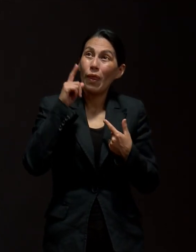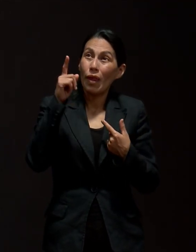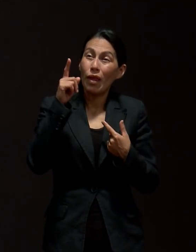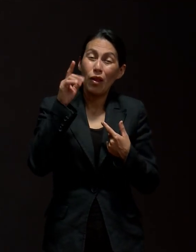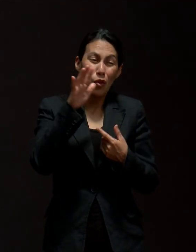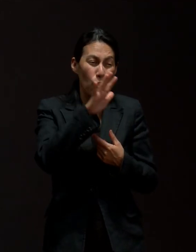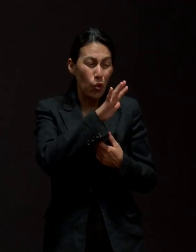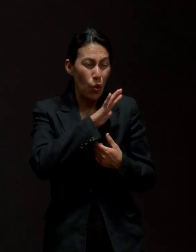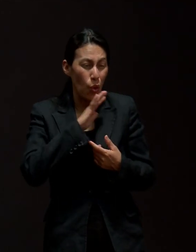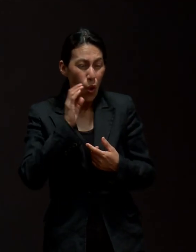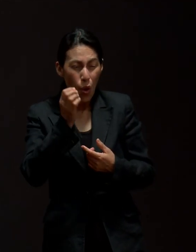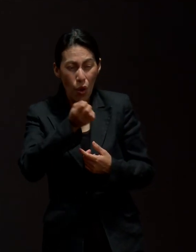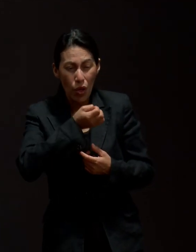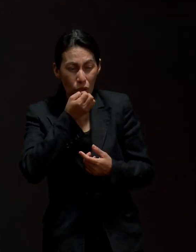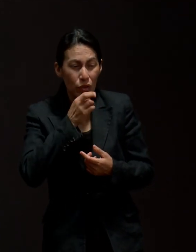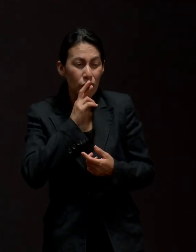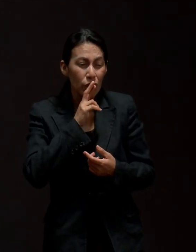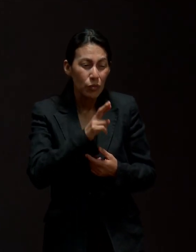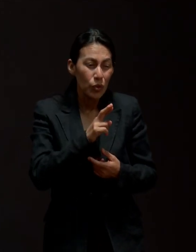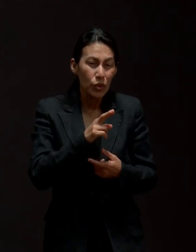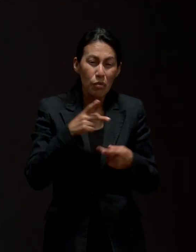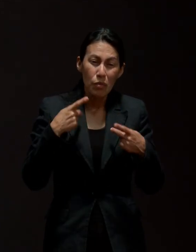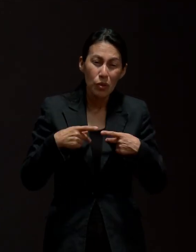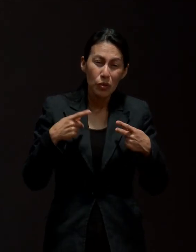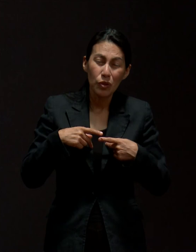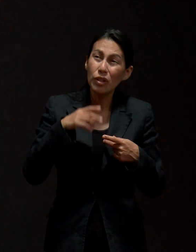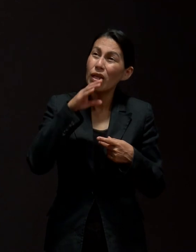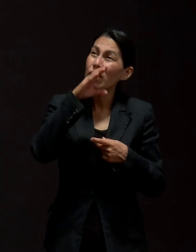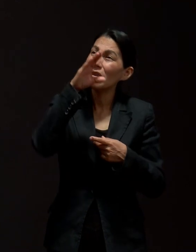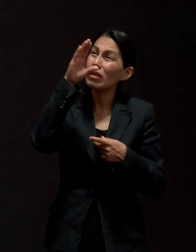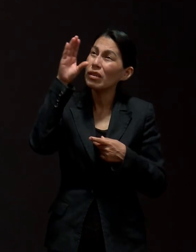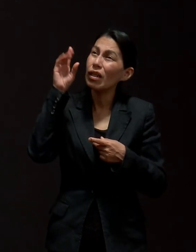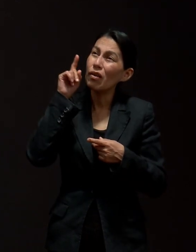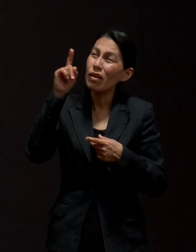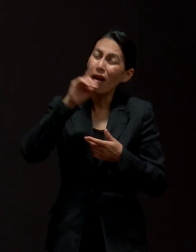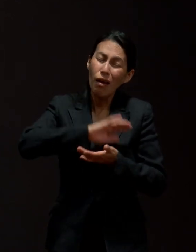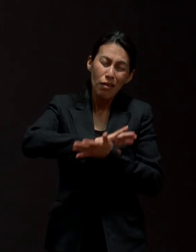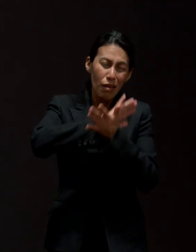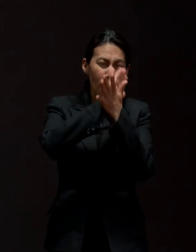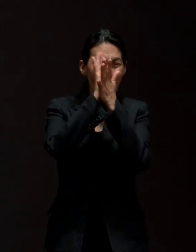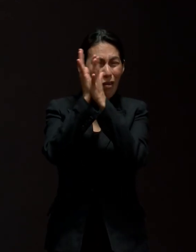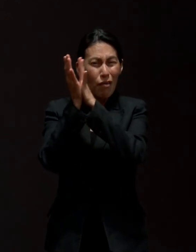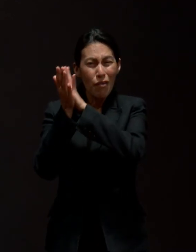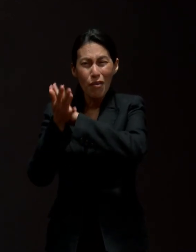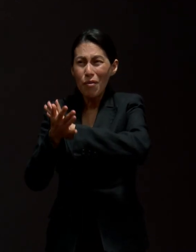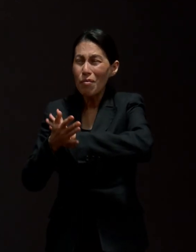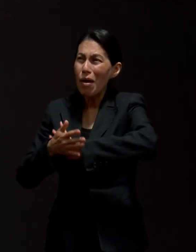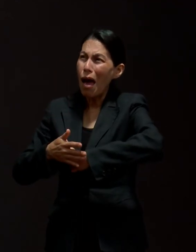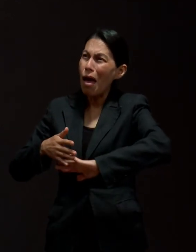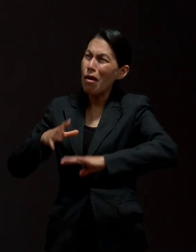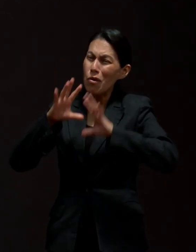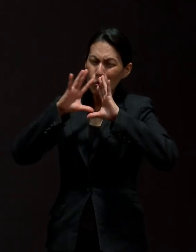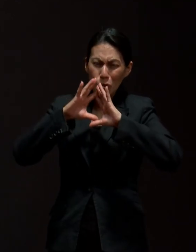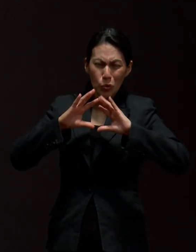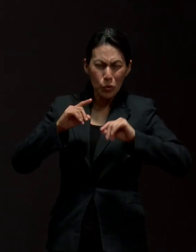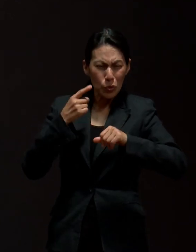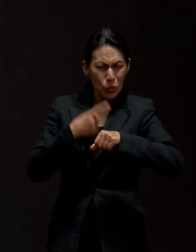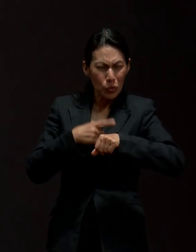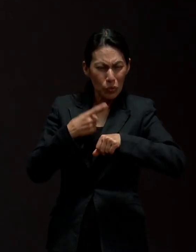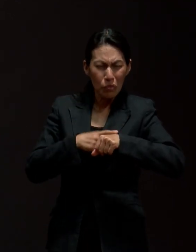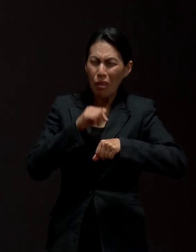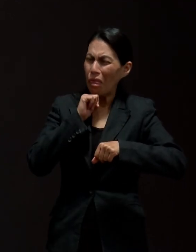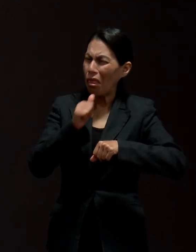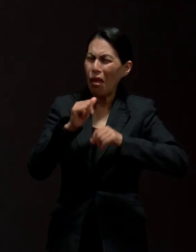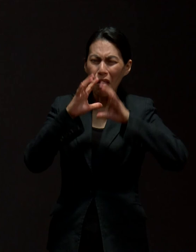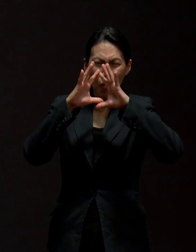tener sanidad completa. Los que están sufriendo con algunas preocupaciones, ¿verdad? Problemas como de